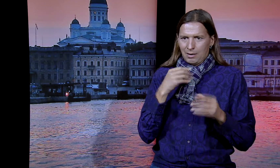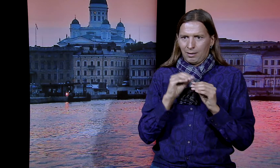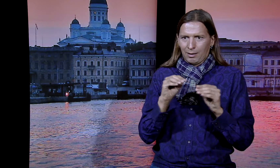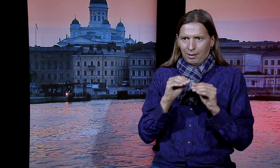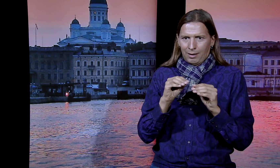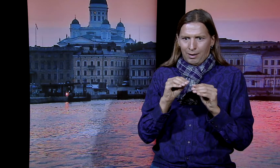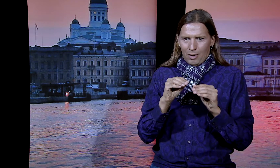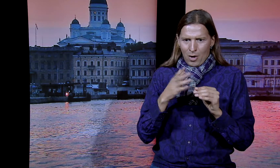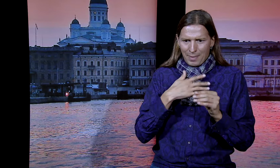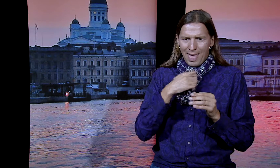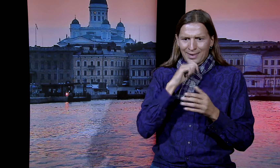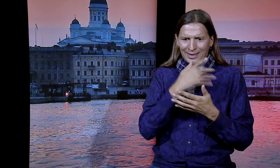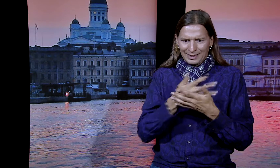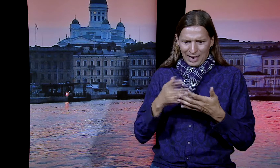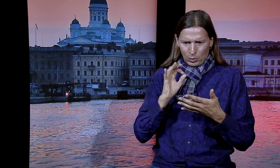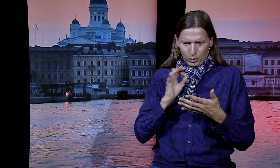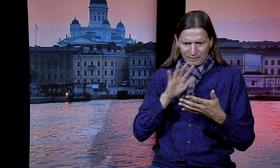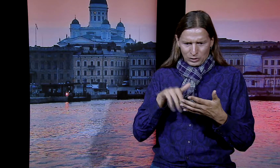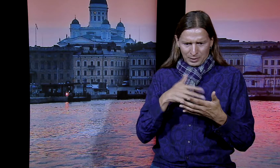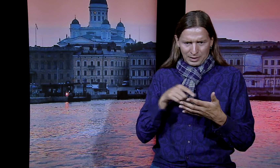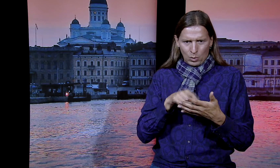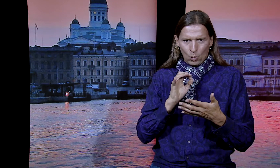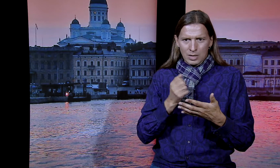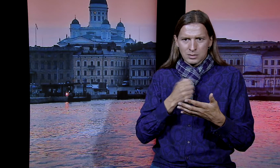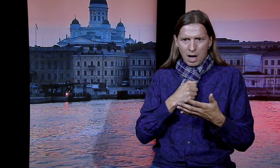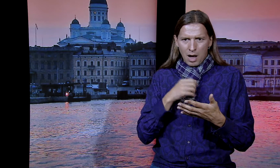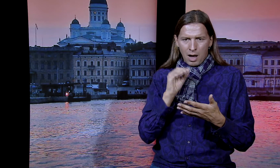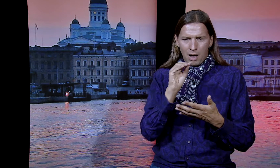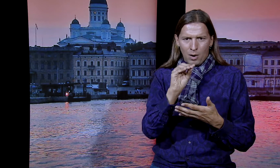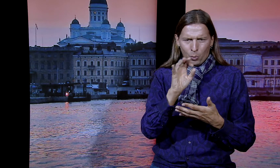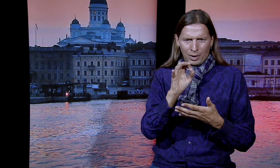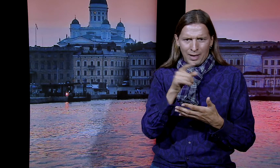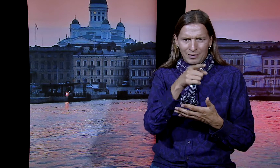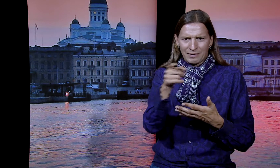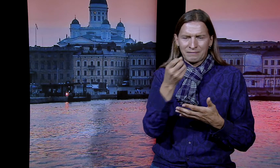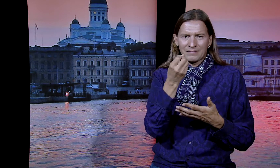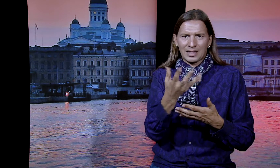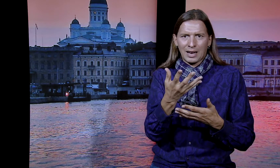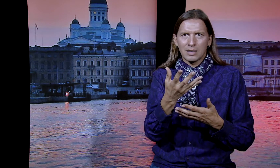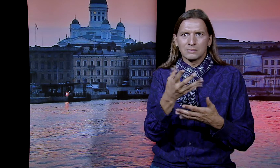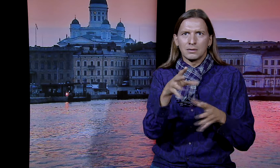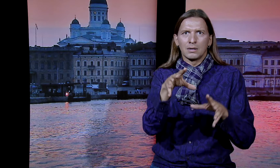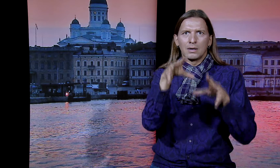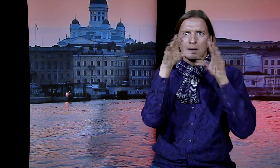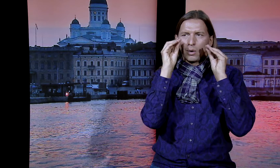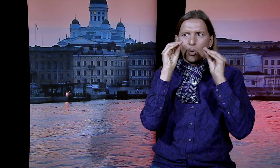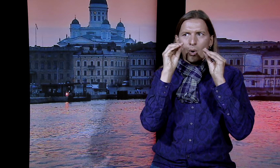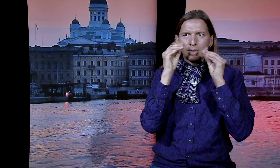Tuntui hurjalta, kun joudun todella pohtimaan, miten opetan kuuleville äidinkieltäni viittomakieltä vieraana kielenä,